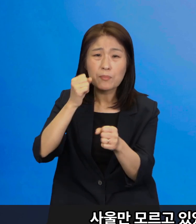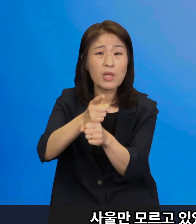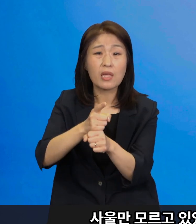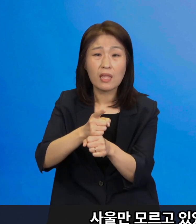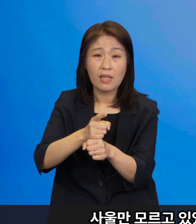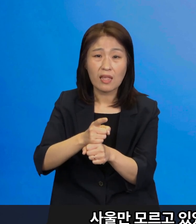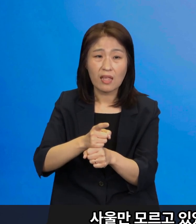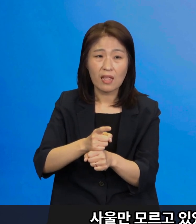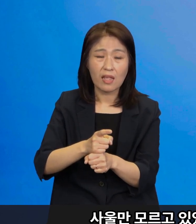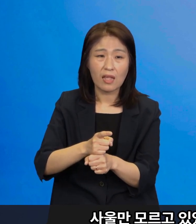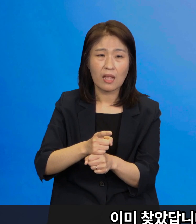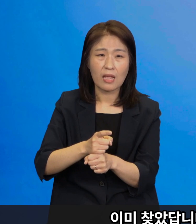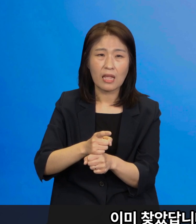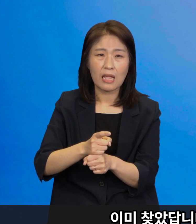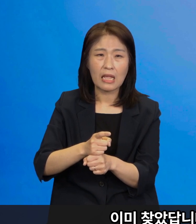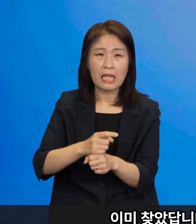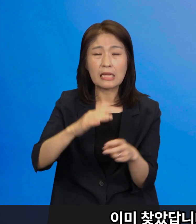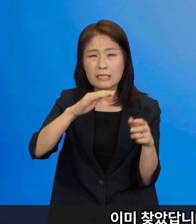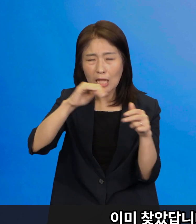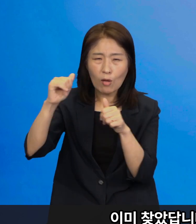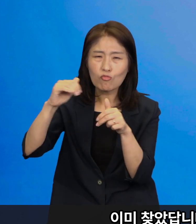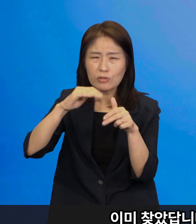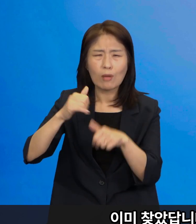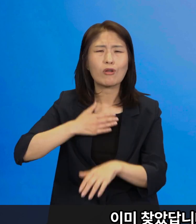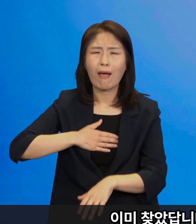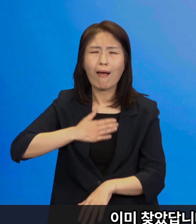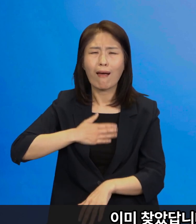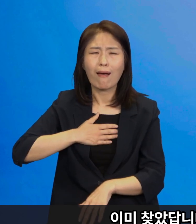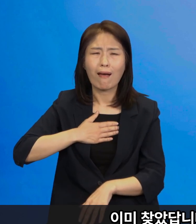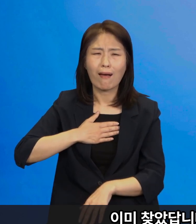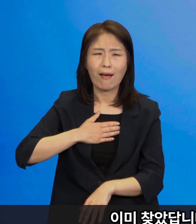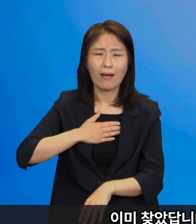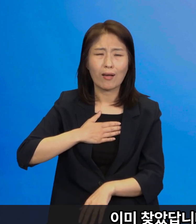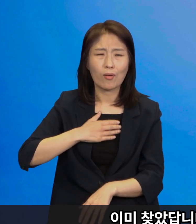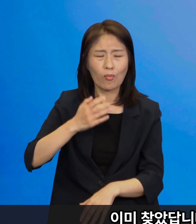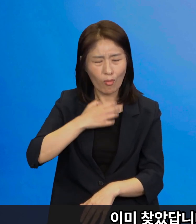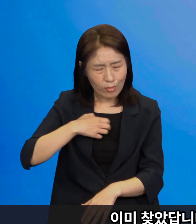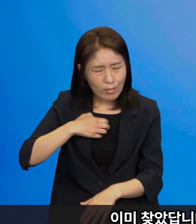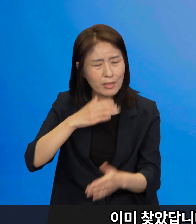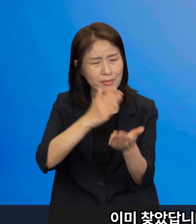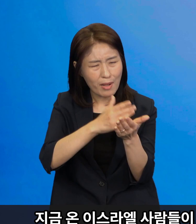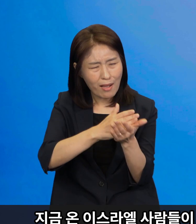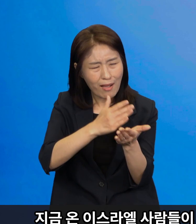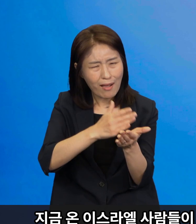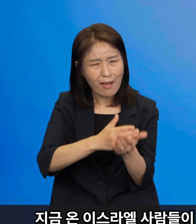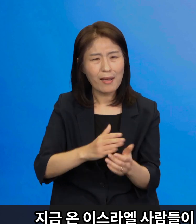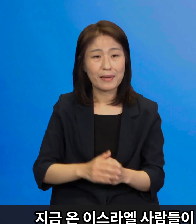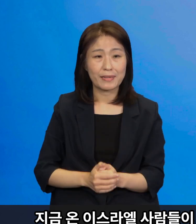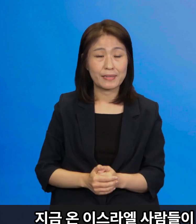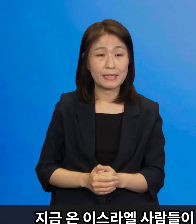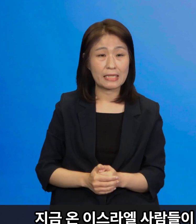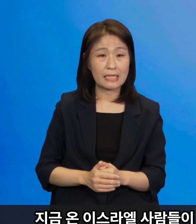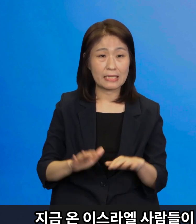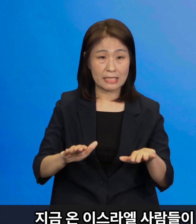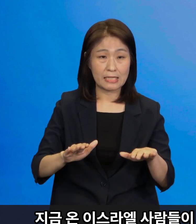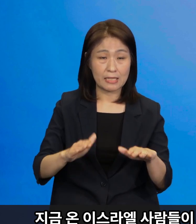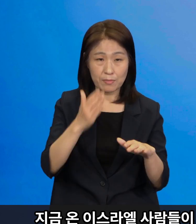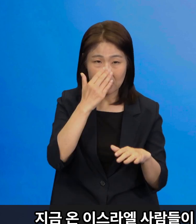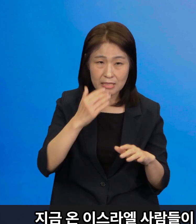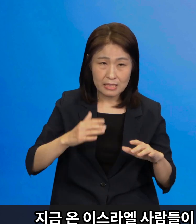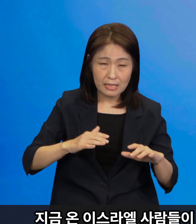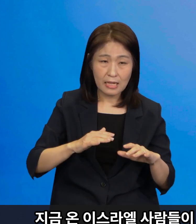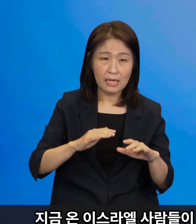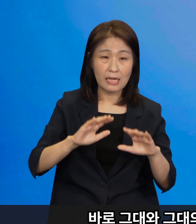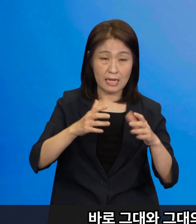있었어요. 사무엘은 알고 있어요. 이미 찾았답니다. 걱정하지 말라는 거예요. 지금 온 이스라엘 사람들의 기대가